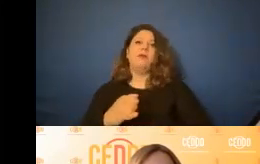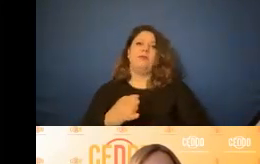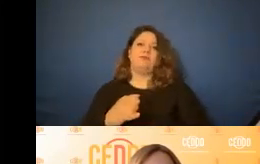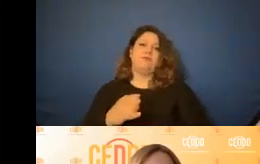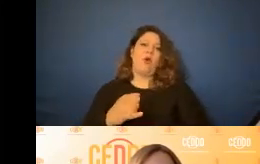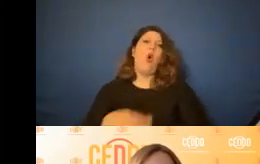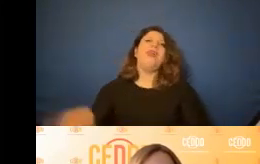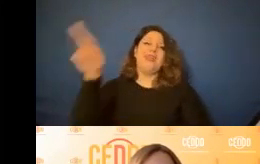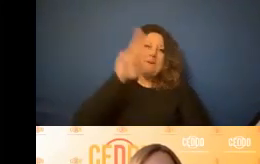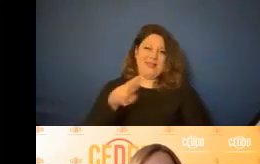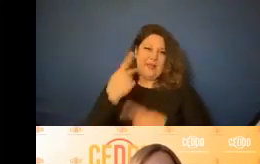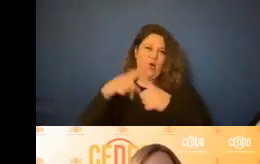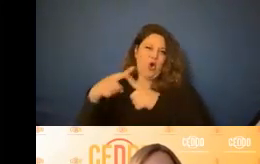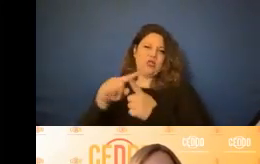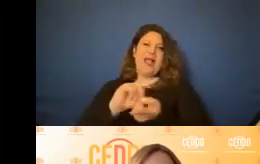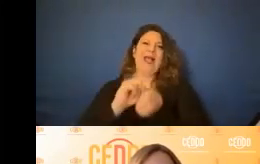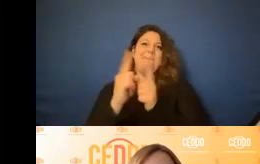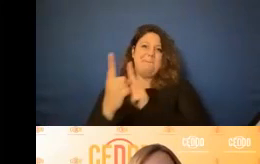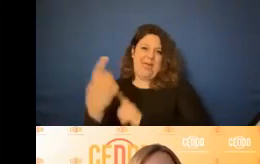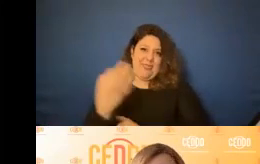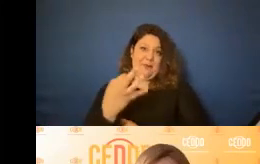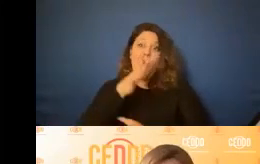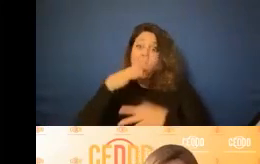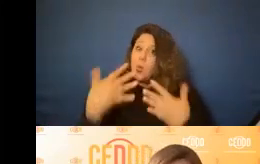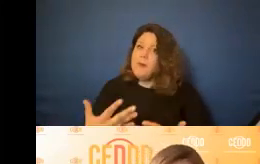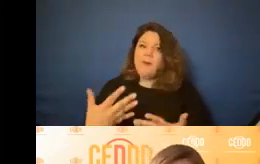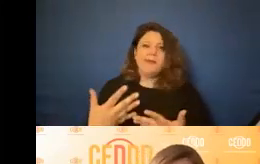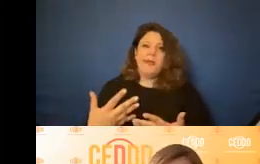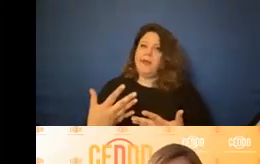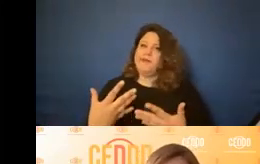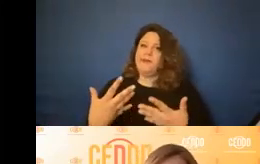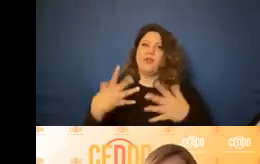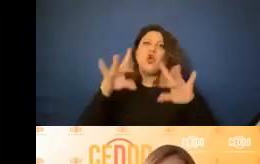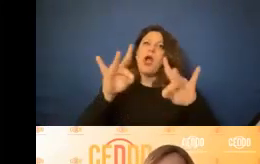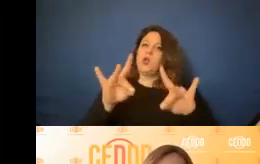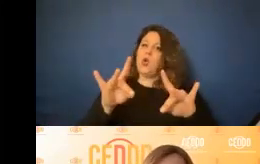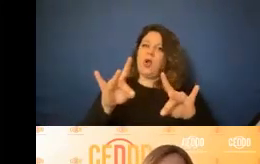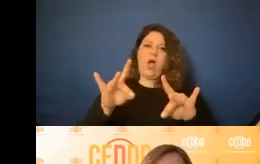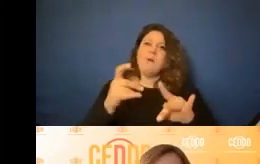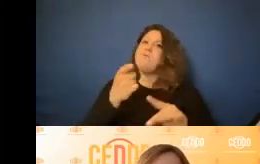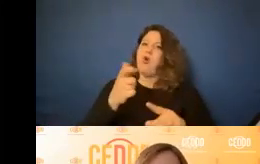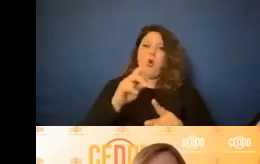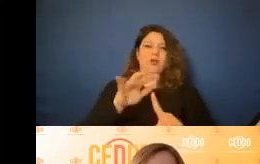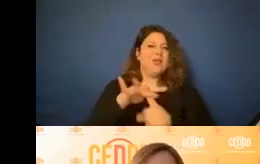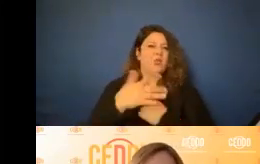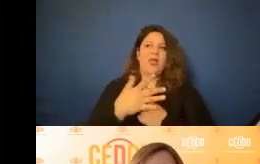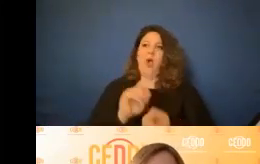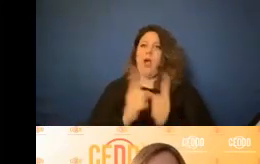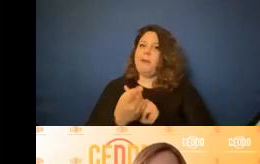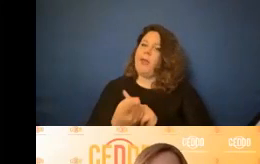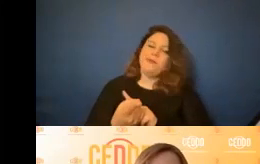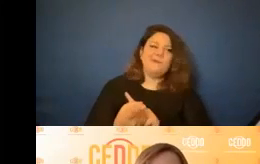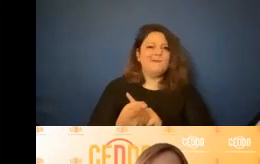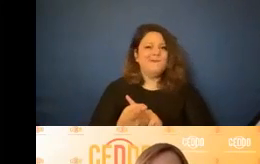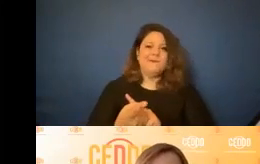porque a día de hoy estamos tocando muy pocos palos para poder reconducir la situación. Y nos estamos quedando, en el mejor de los